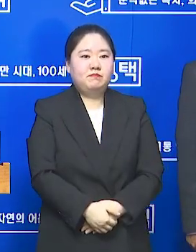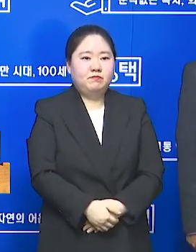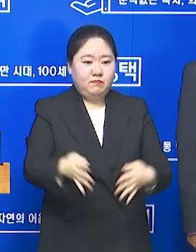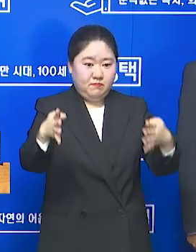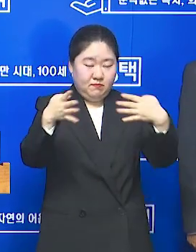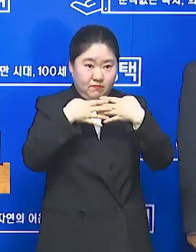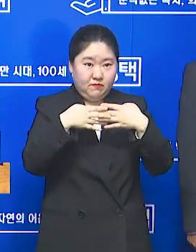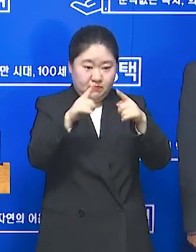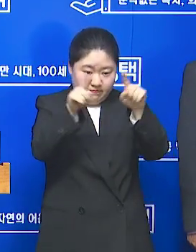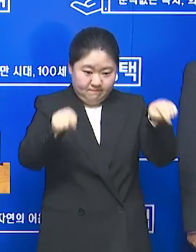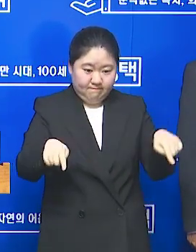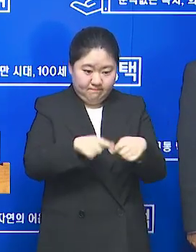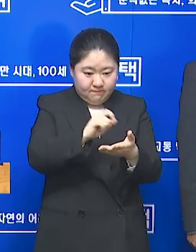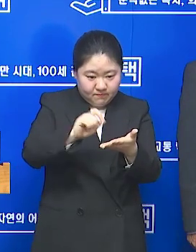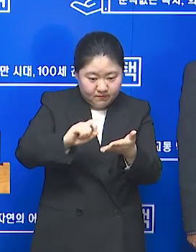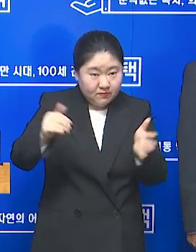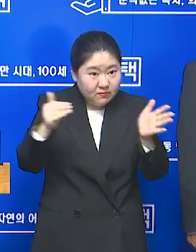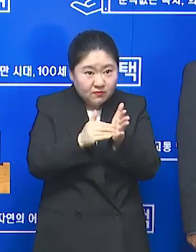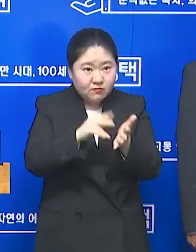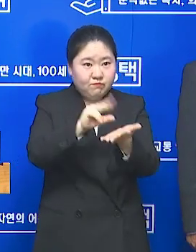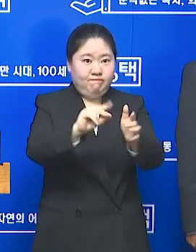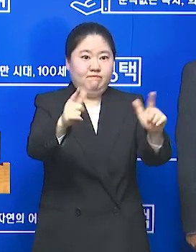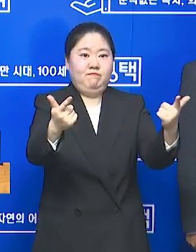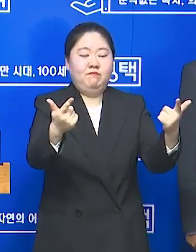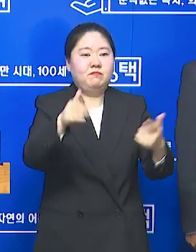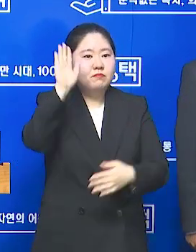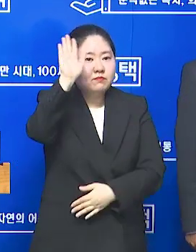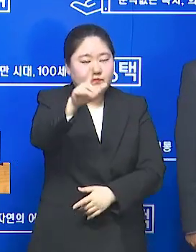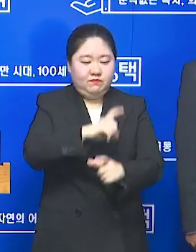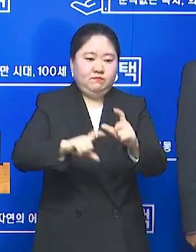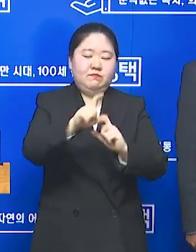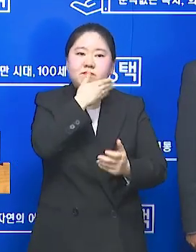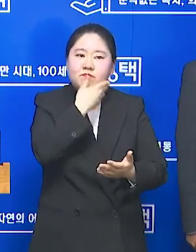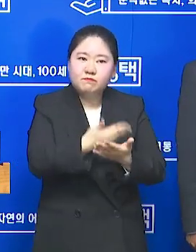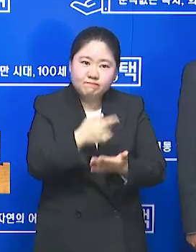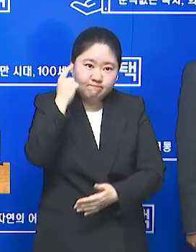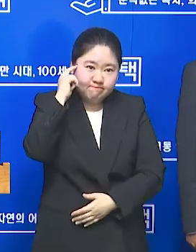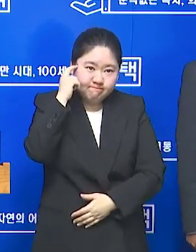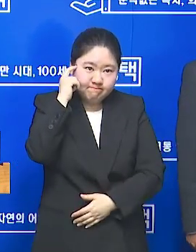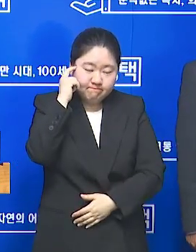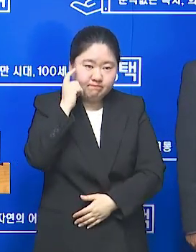협약서에 서명했다고 끝나는 것이 아니고 앞으로가 더욱 중요하다고